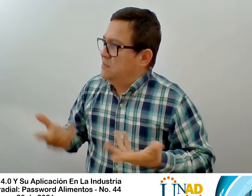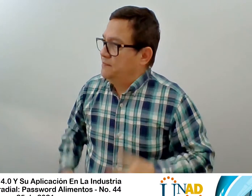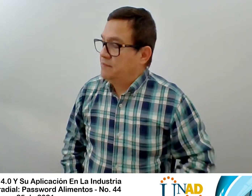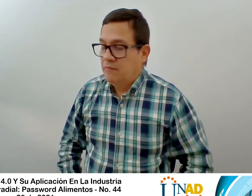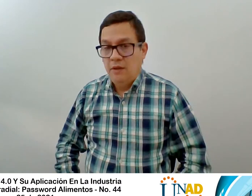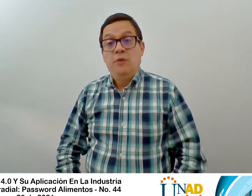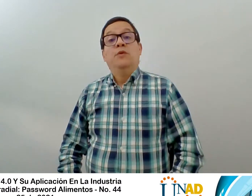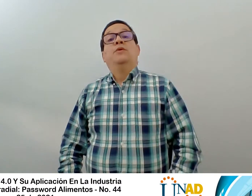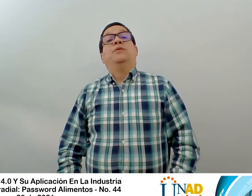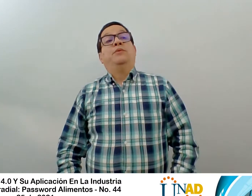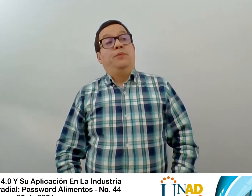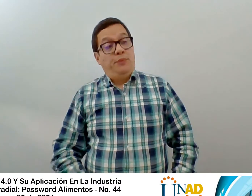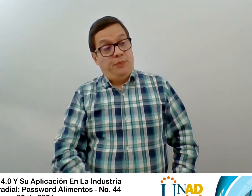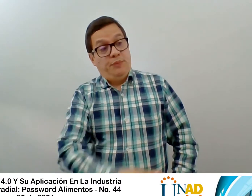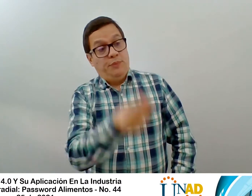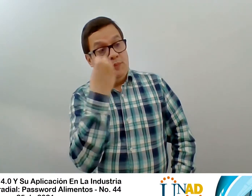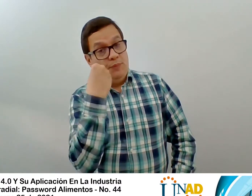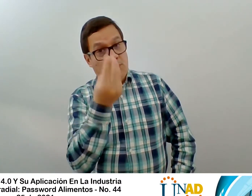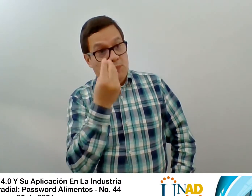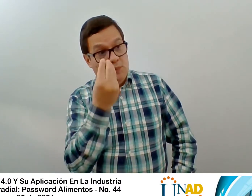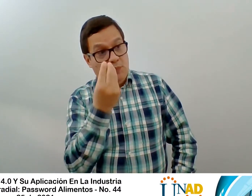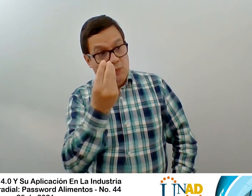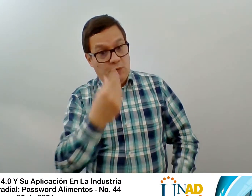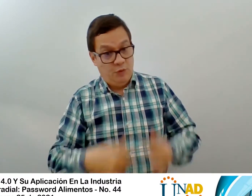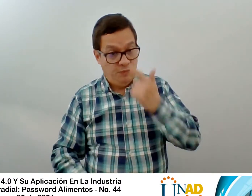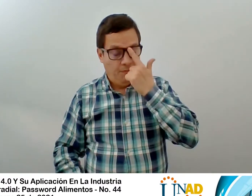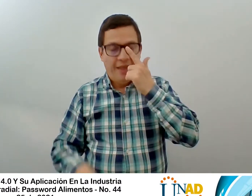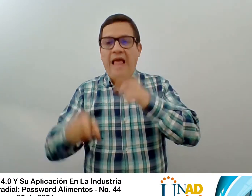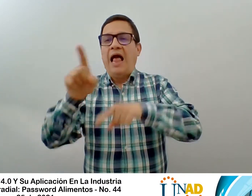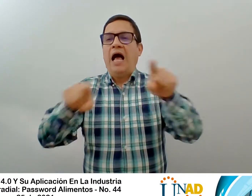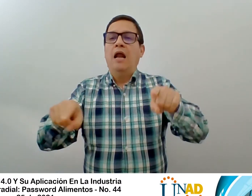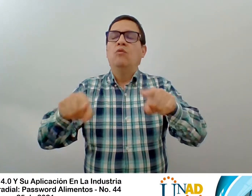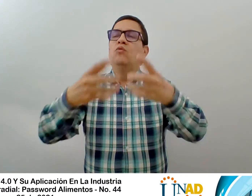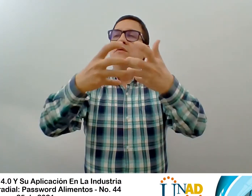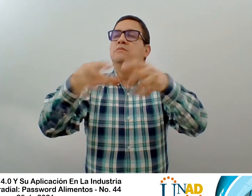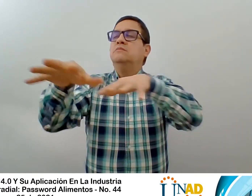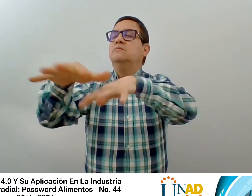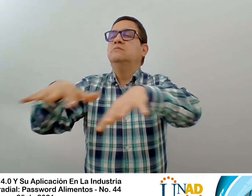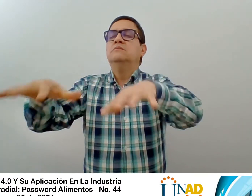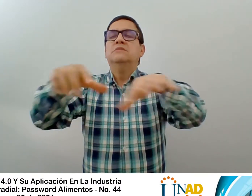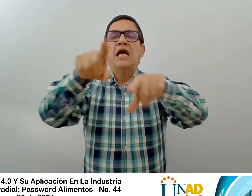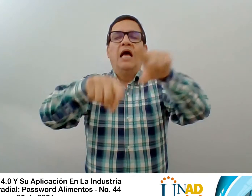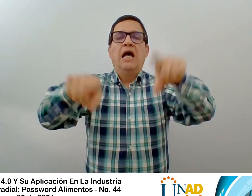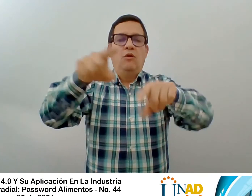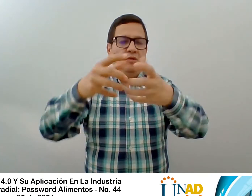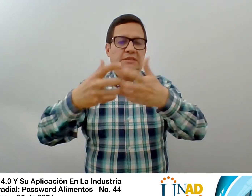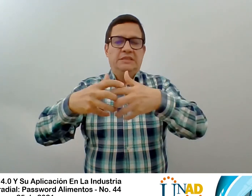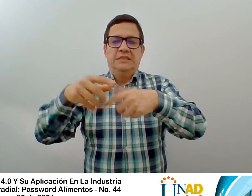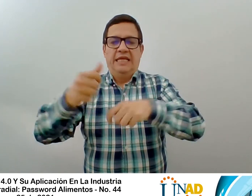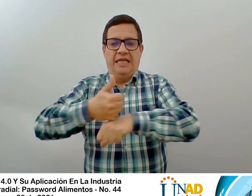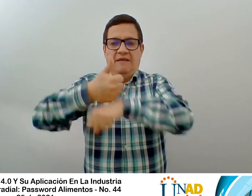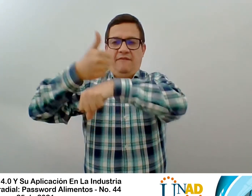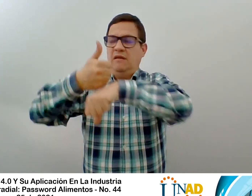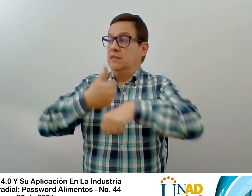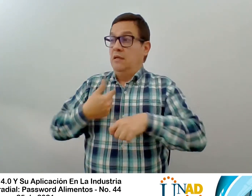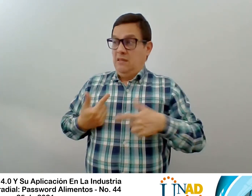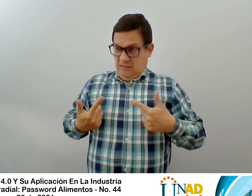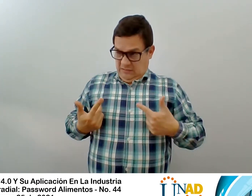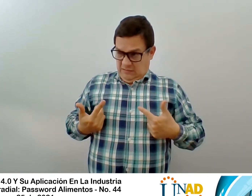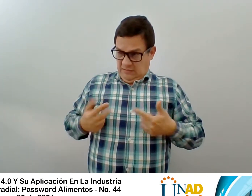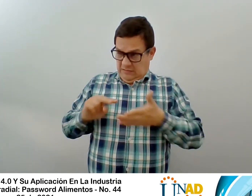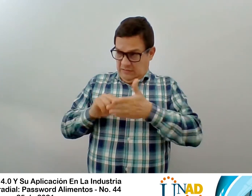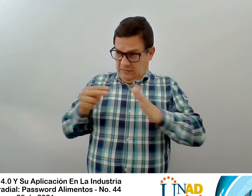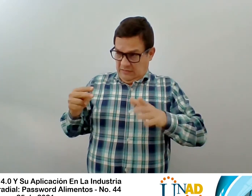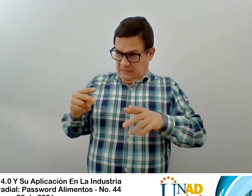alimentos? Realmente existen varios. Lo primero que se identifica es una resistencia de algunos de los sectores a dar